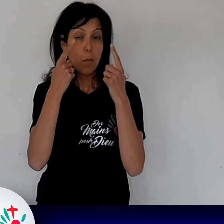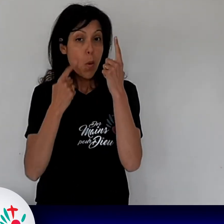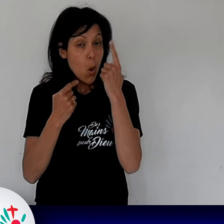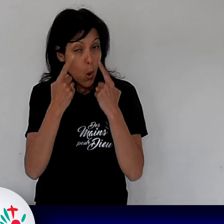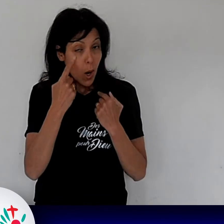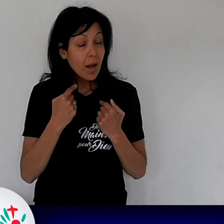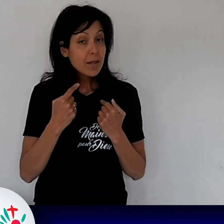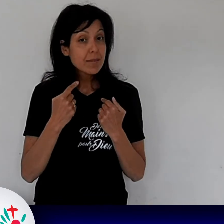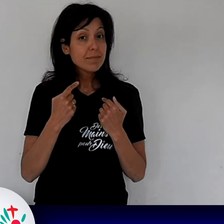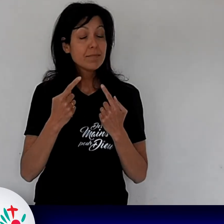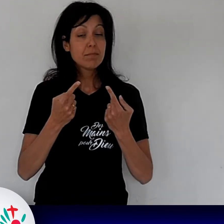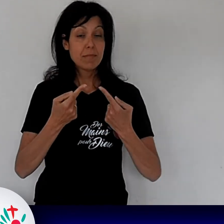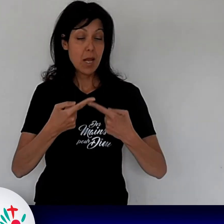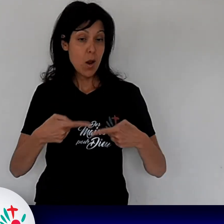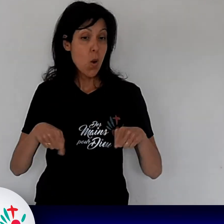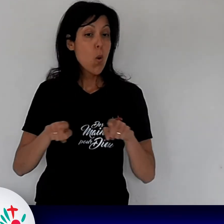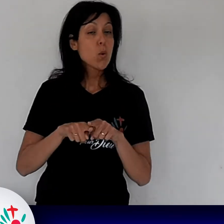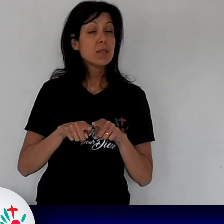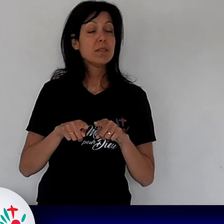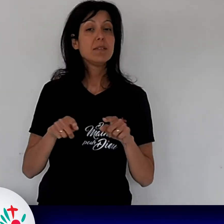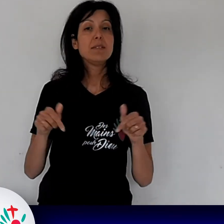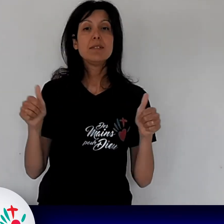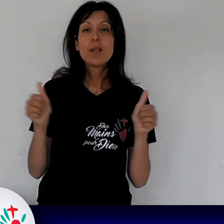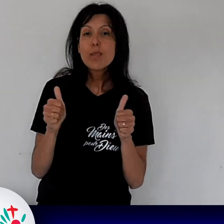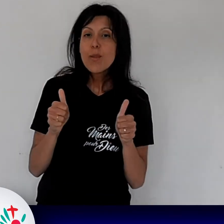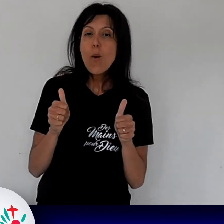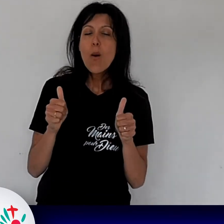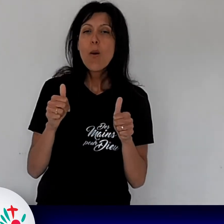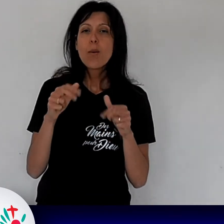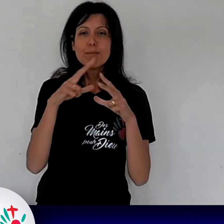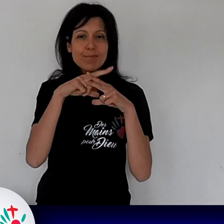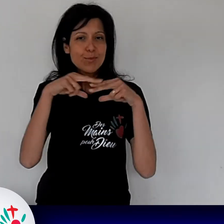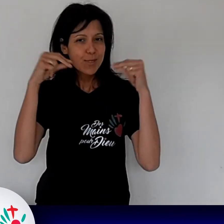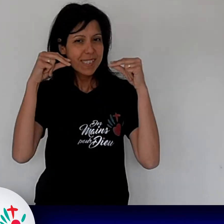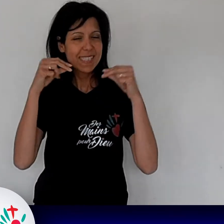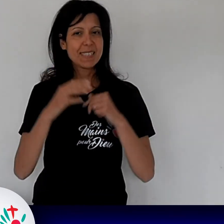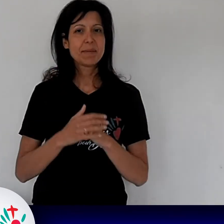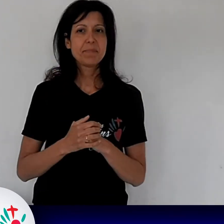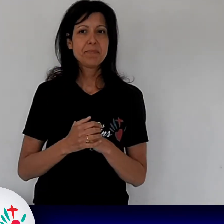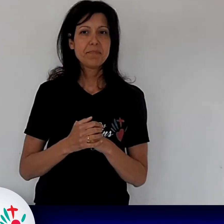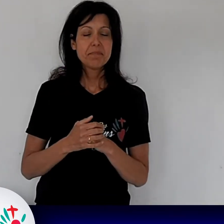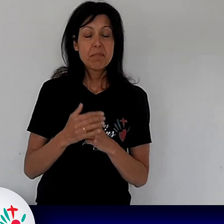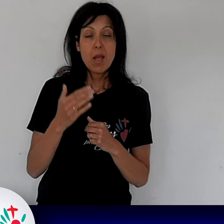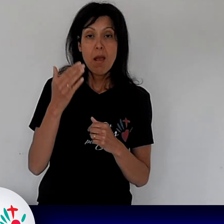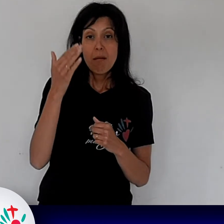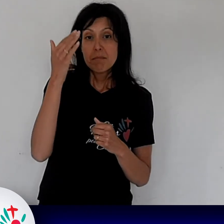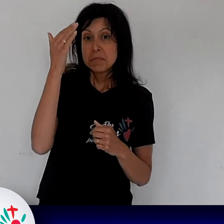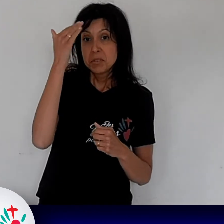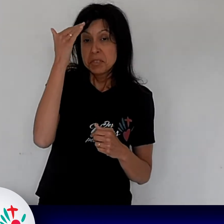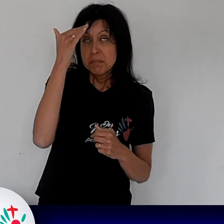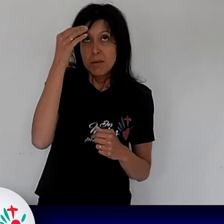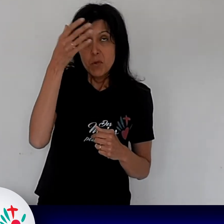a, les icônes, j'ai oublié le reste. C'est les muscles qui nous permettent de